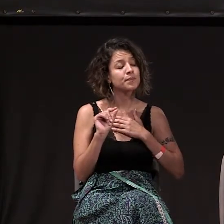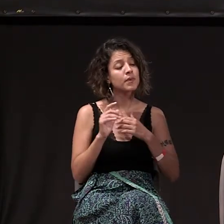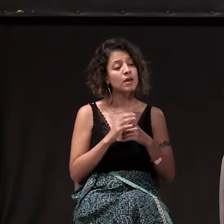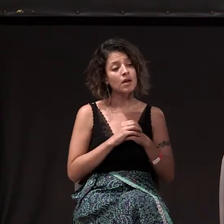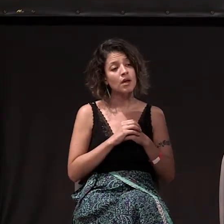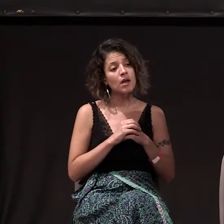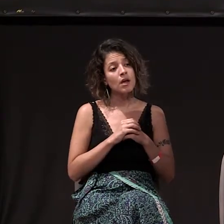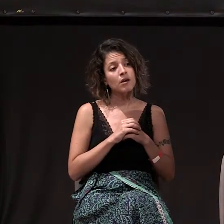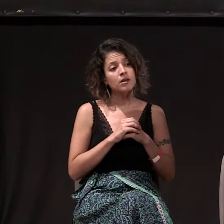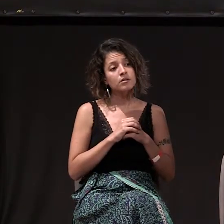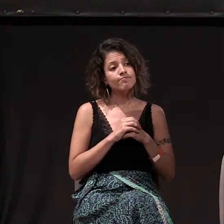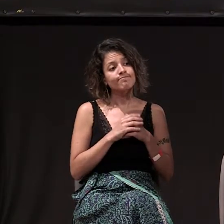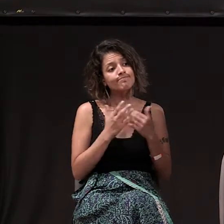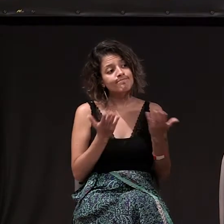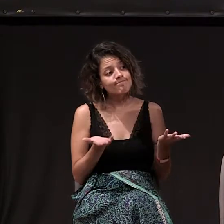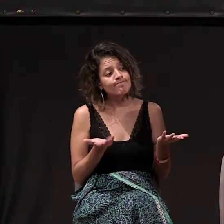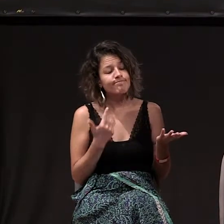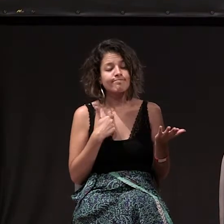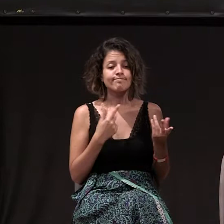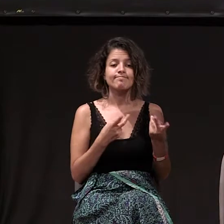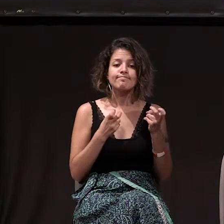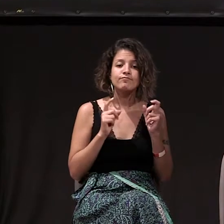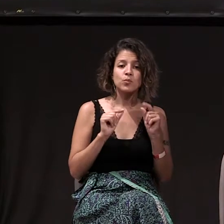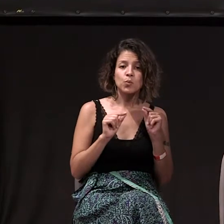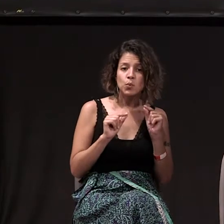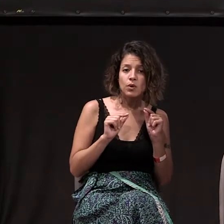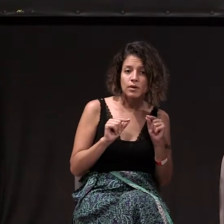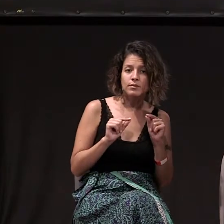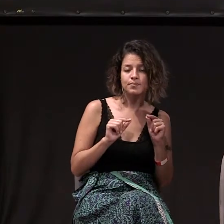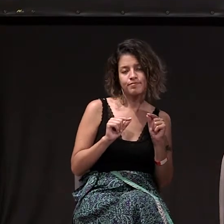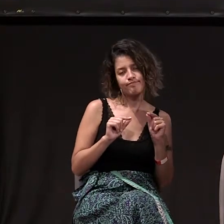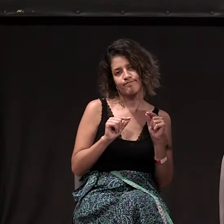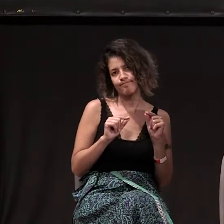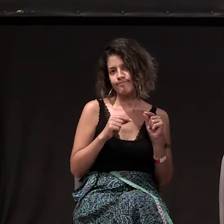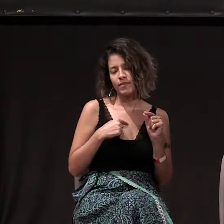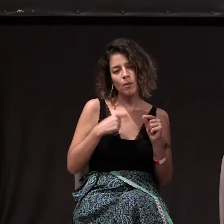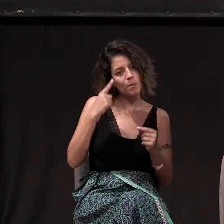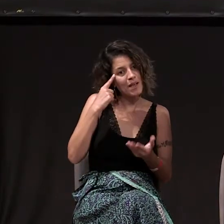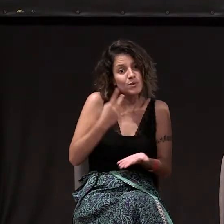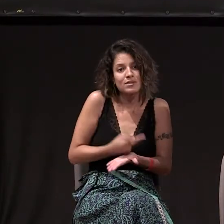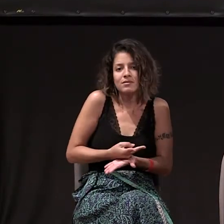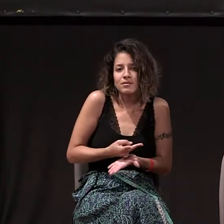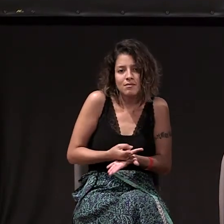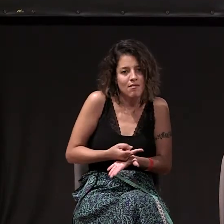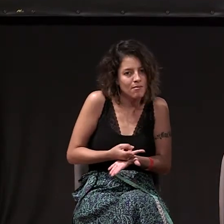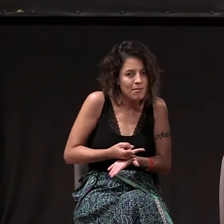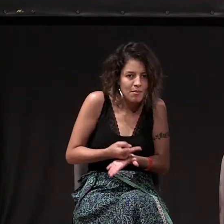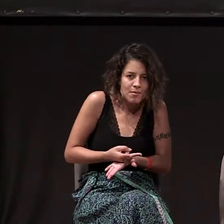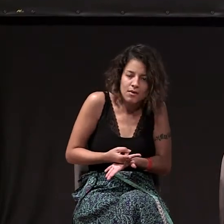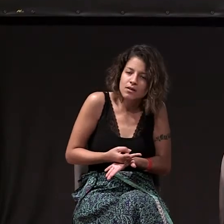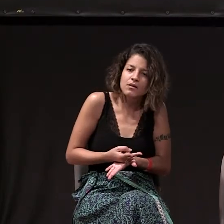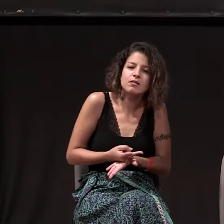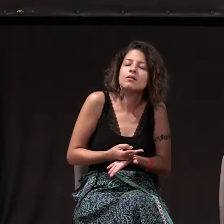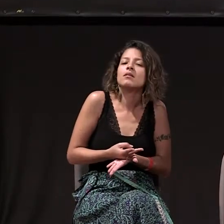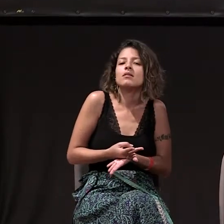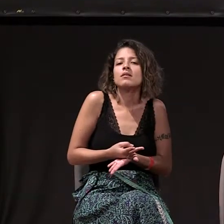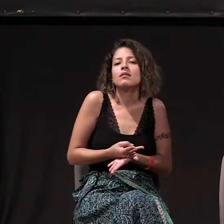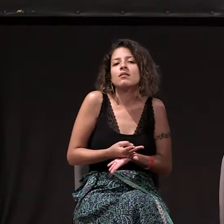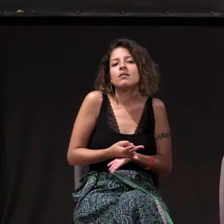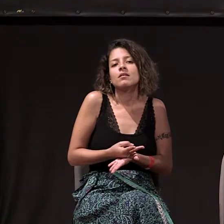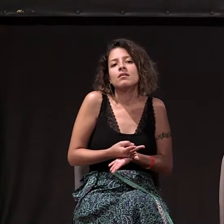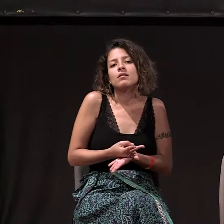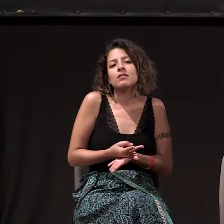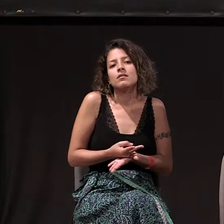E a leitura que eu faço, muitas vezes, né, muitas vezes não sempre, a leitura que eu tenho feito é